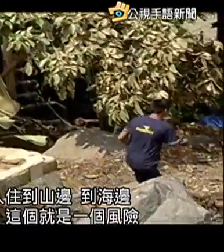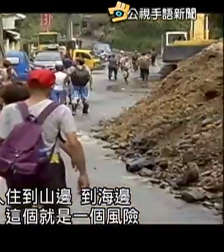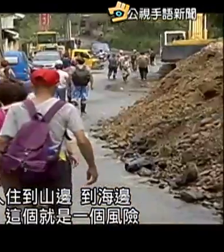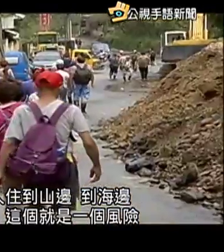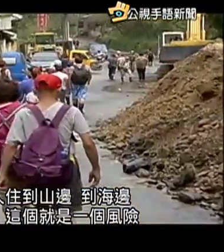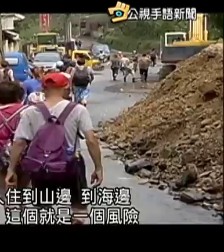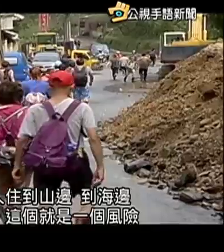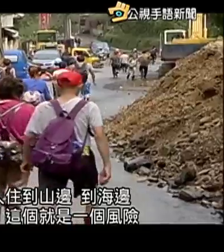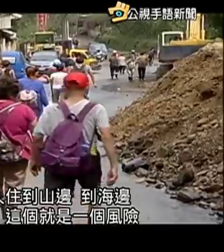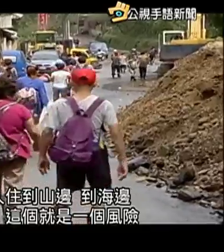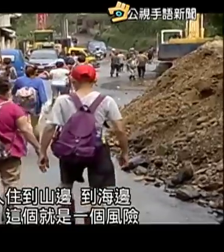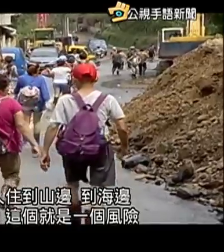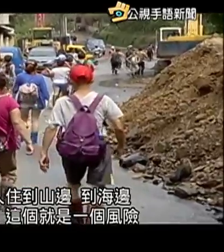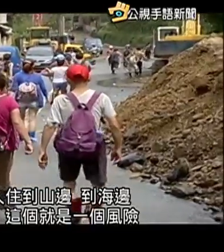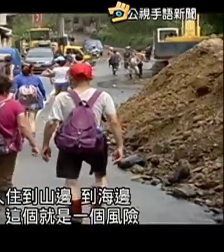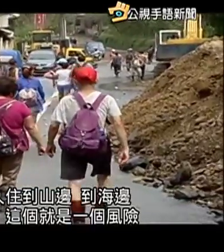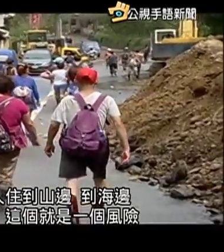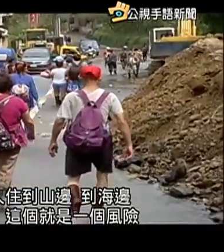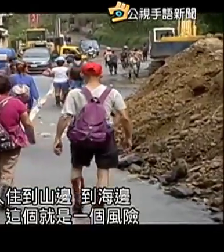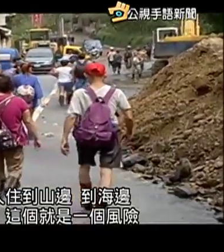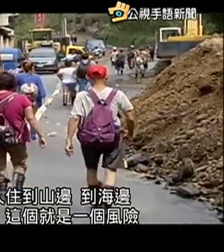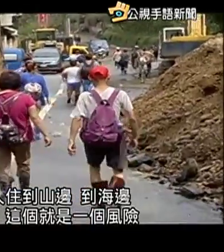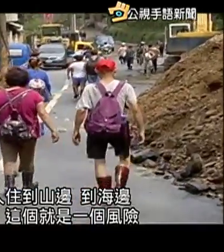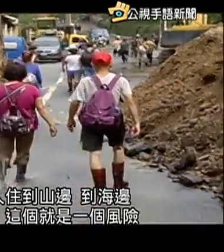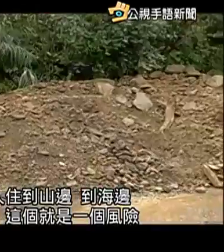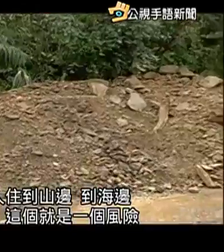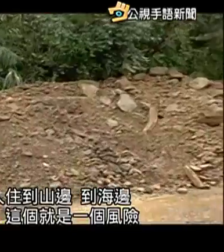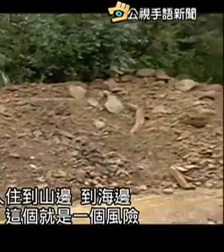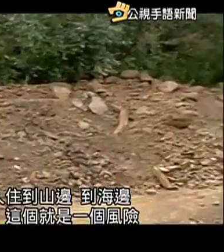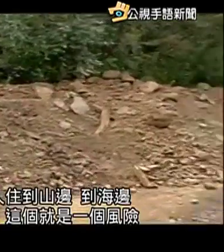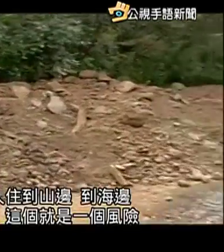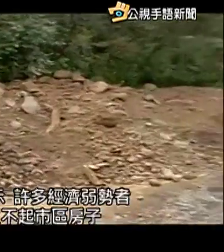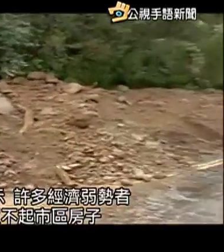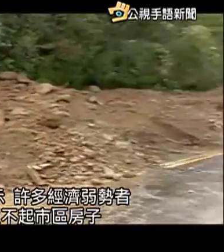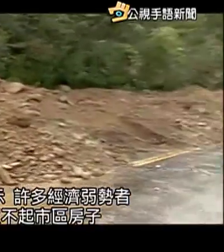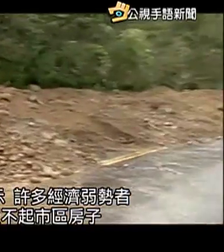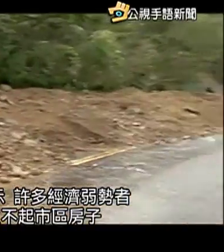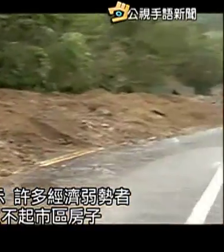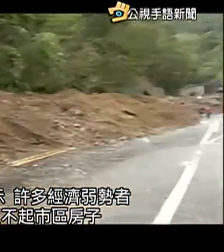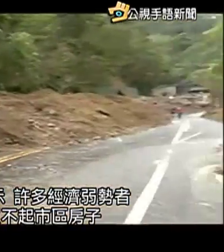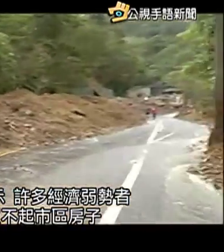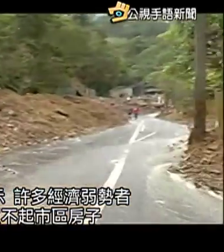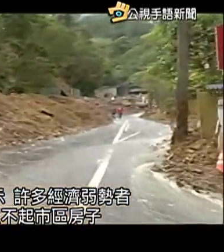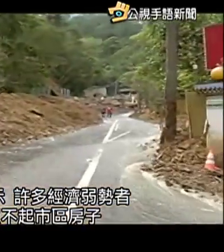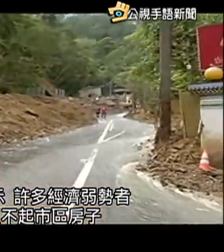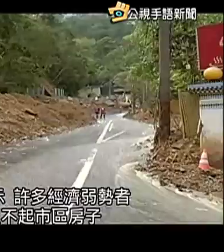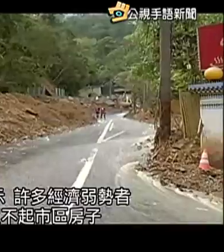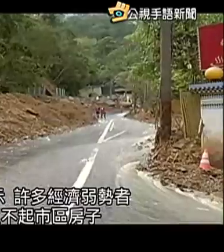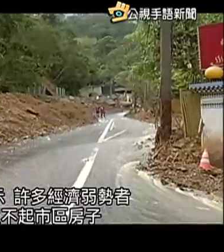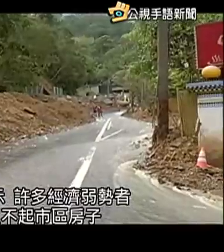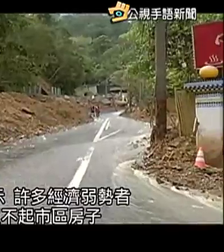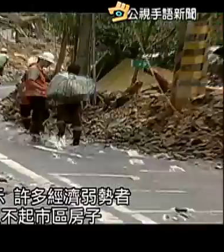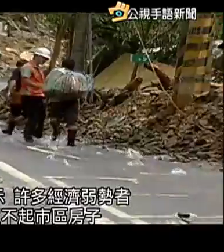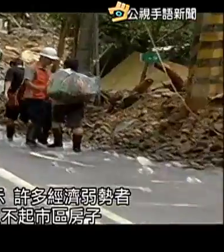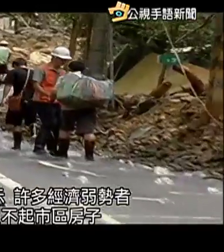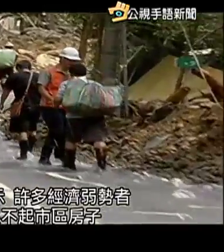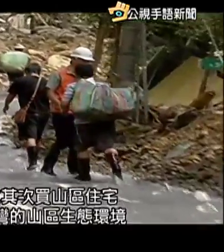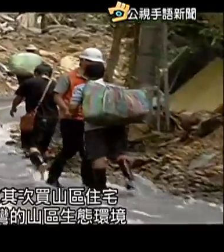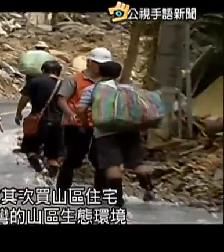海边。那到山边，那这个就是一个风险。 学者表示，许多经济弱势者因买不起市区房子，退而求其次